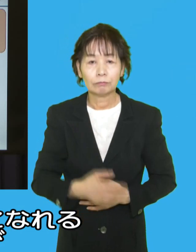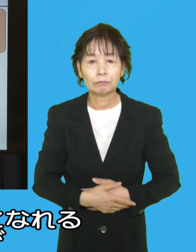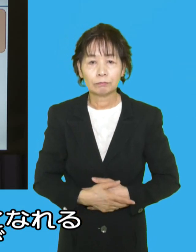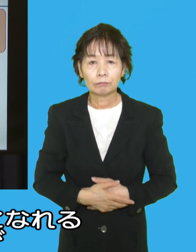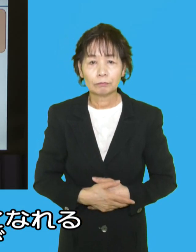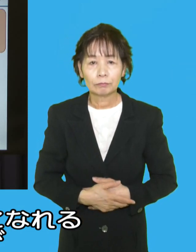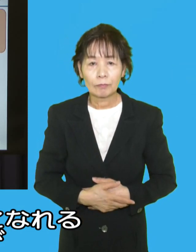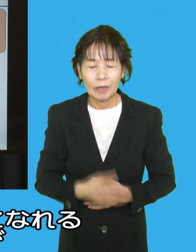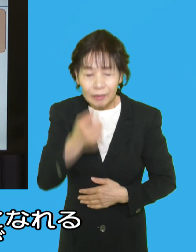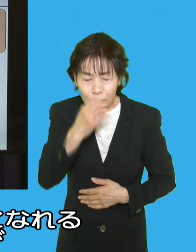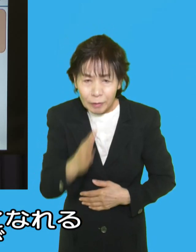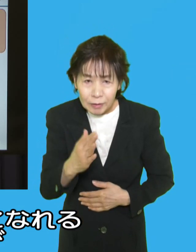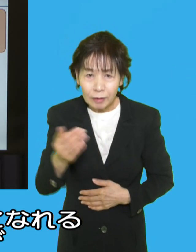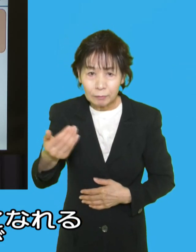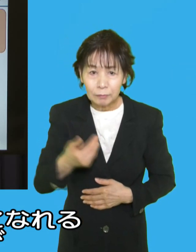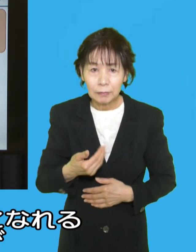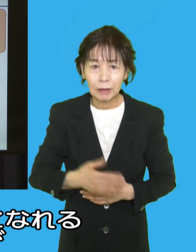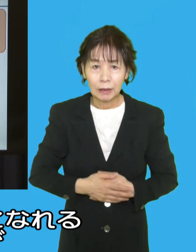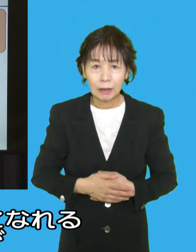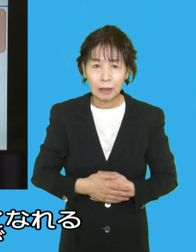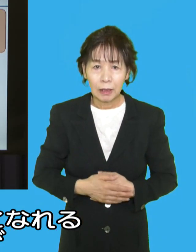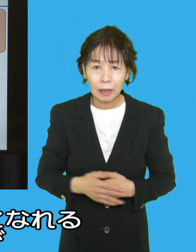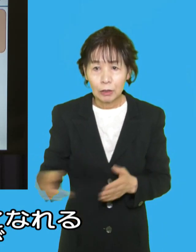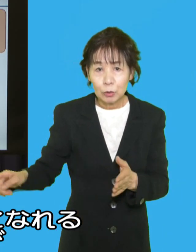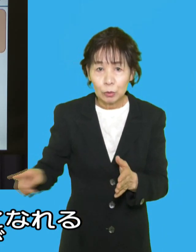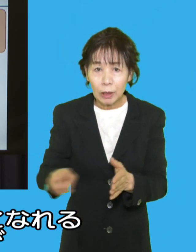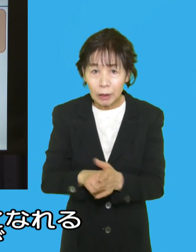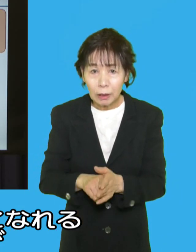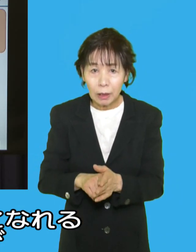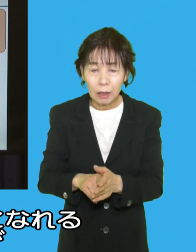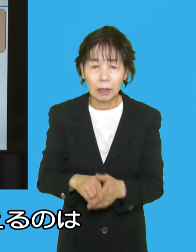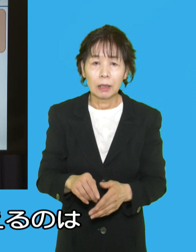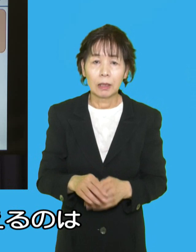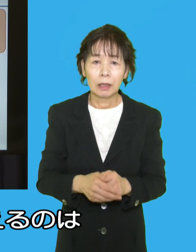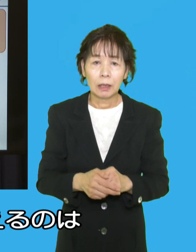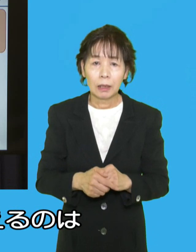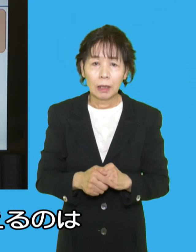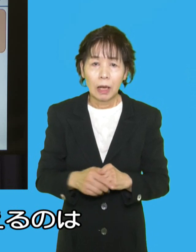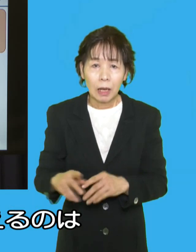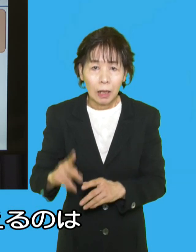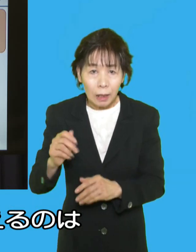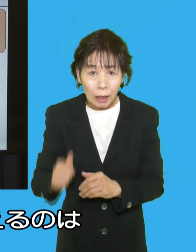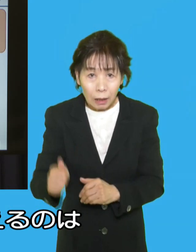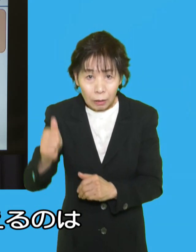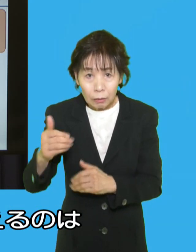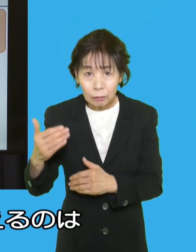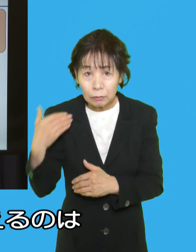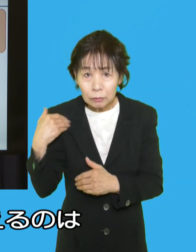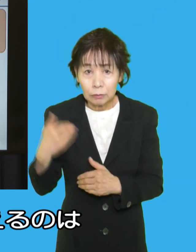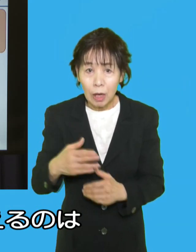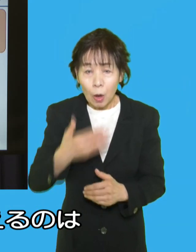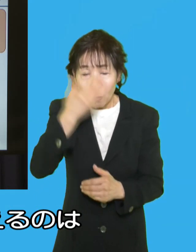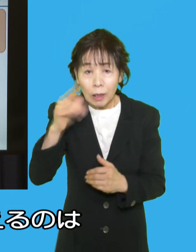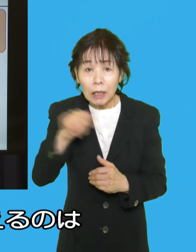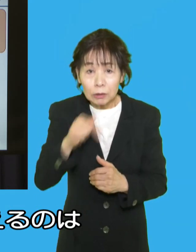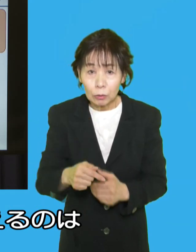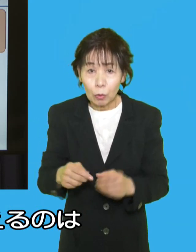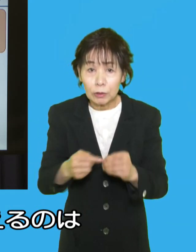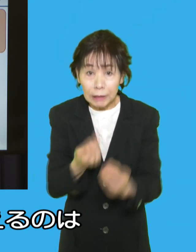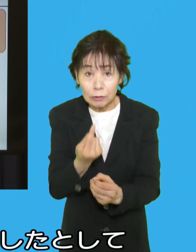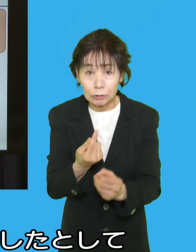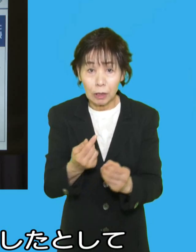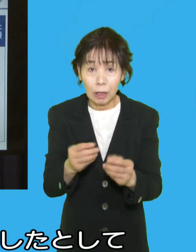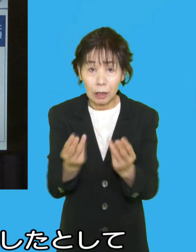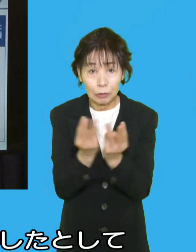すみません、20代から課長級になれる承認試験の見直しなんですけど、この、まあ、若い人がチャンスが増えるのはいいと思うんです